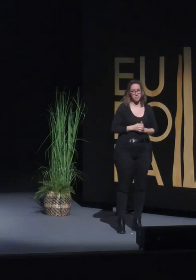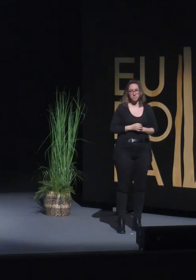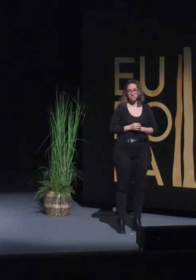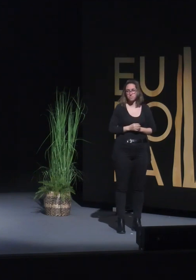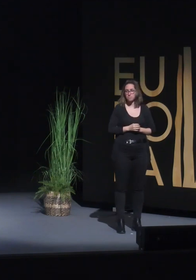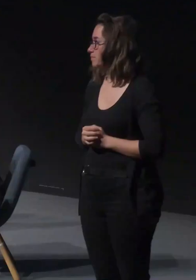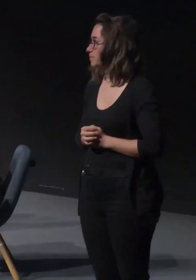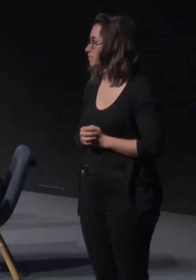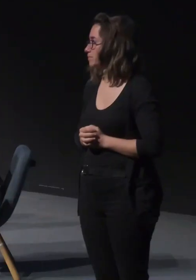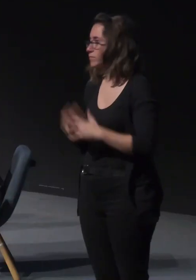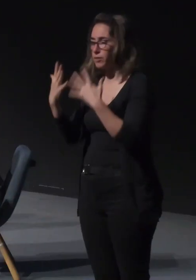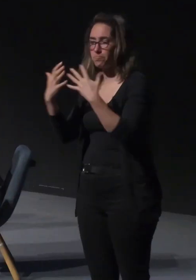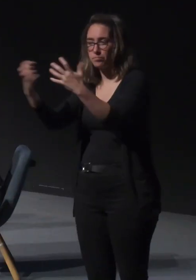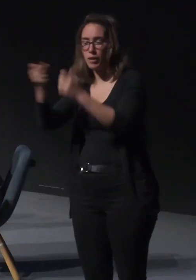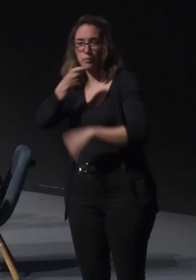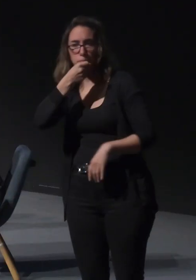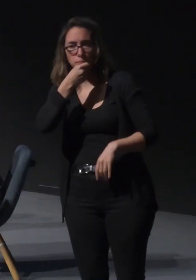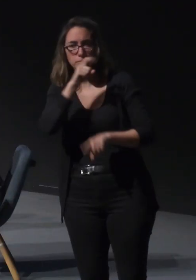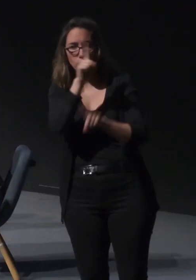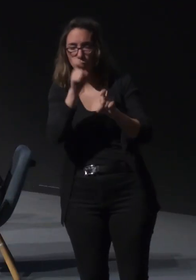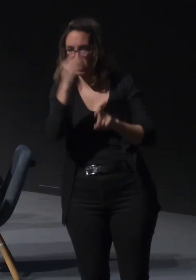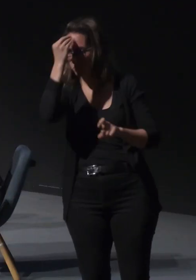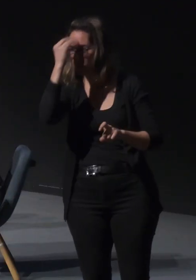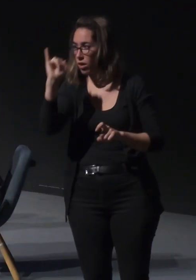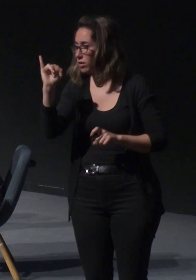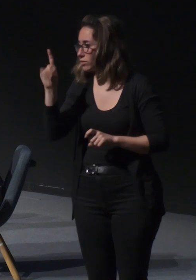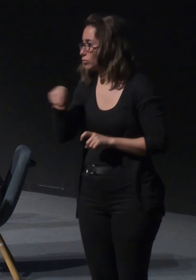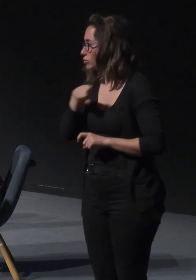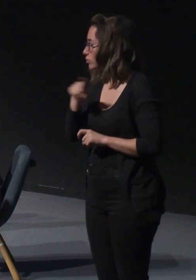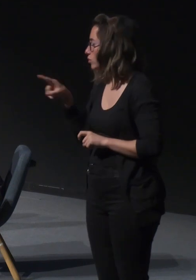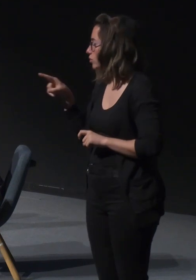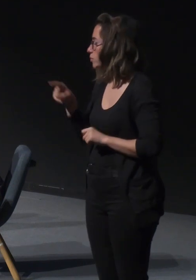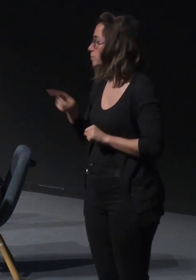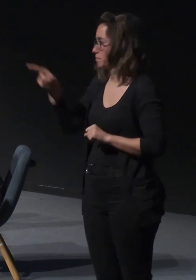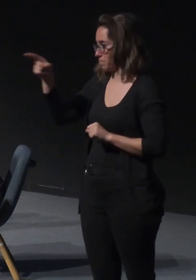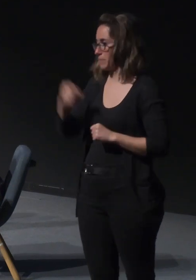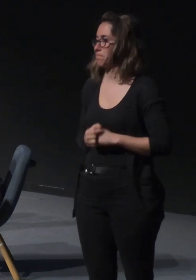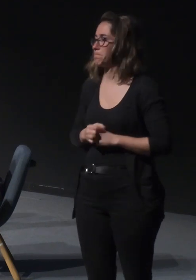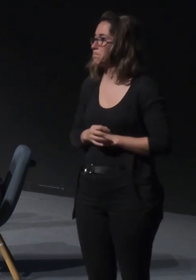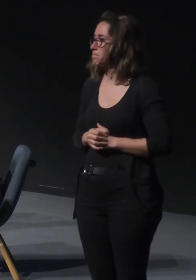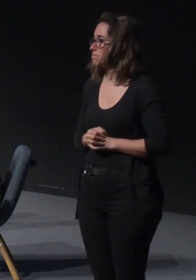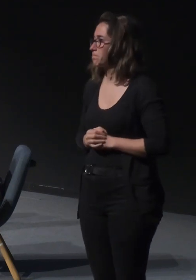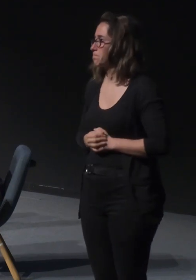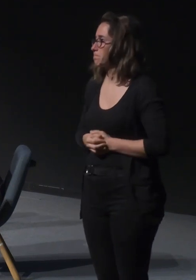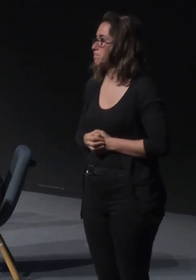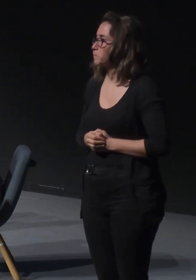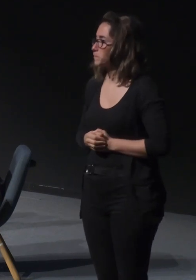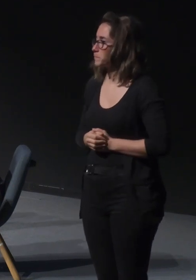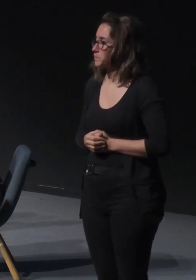¿Había alguna en el público, alguna pregunta en el público? ¿Con micrófono? ¿Puede ser? Sí, allí.